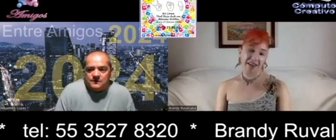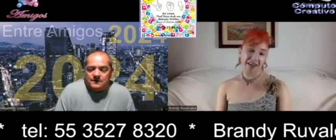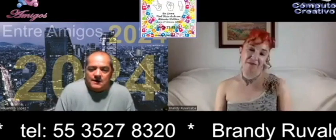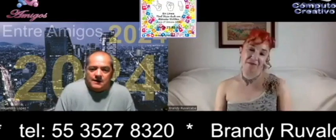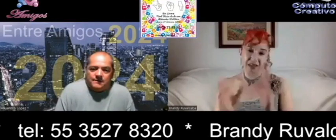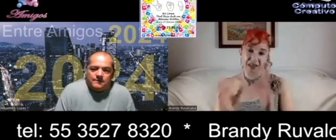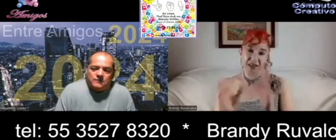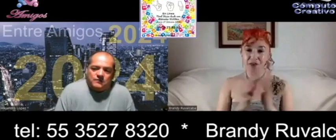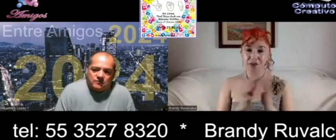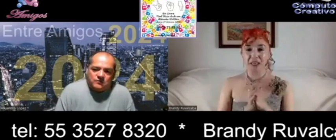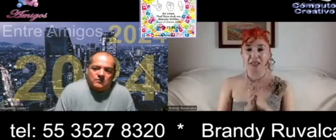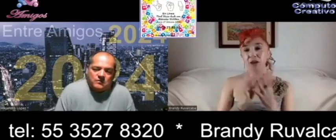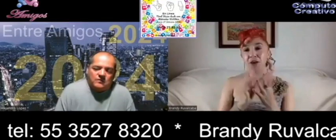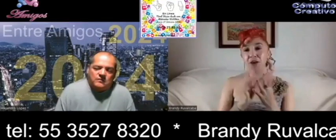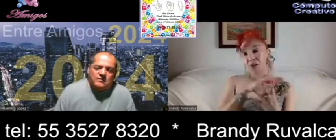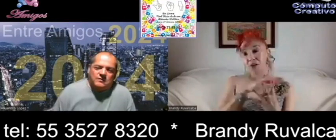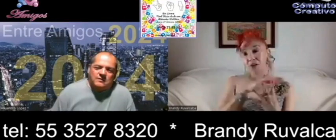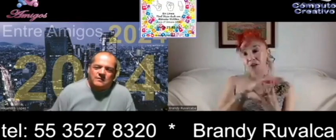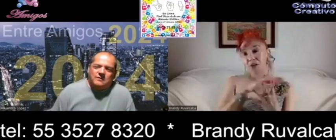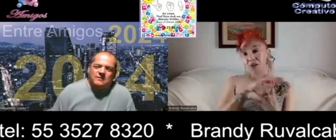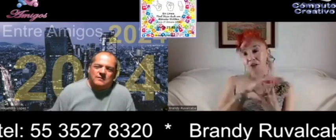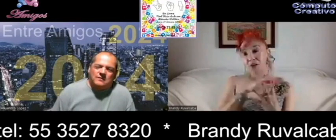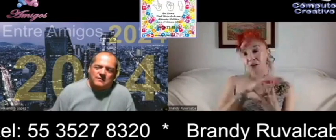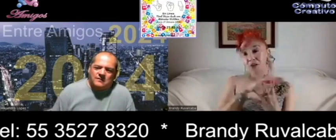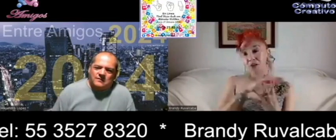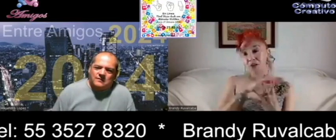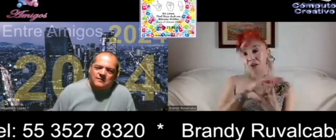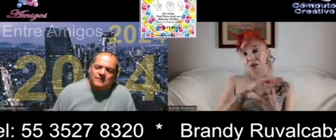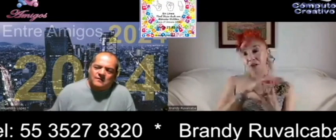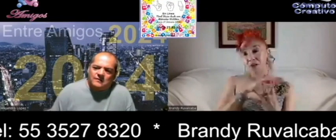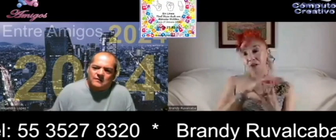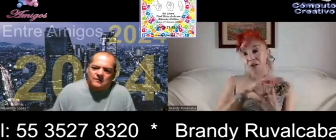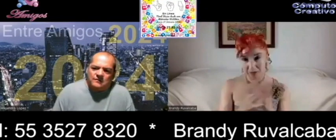Hay diferentes formas. Claro, digamos que hay